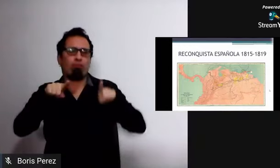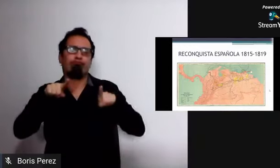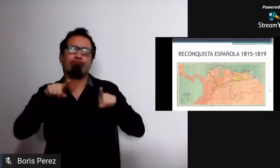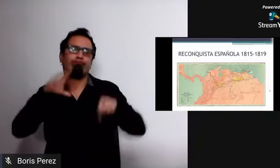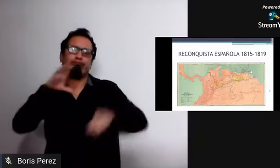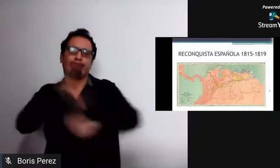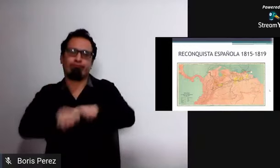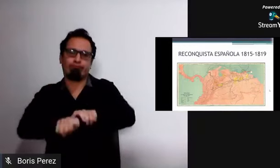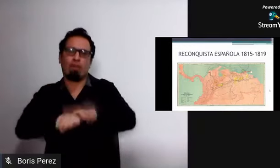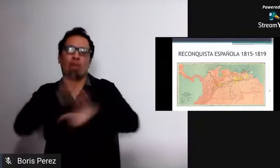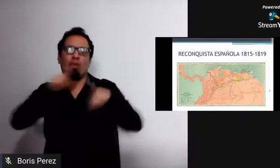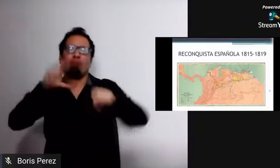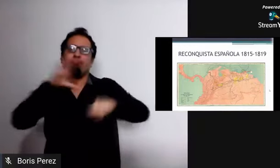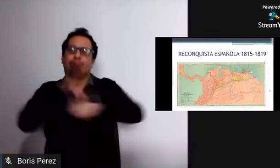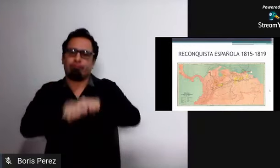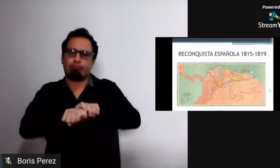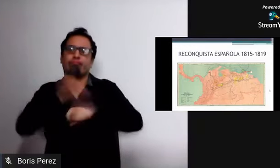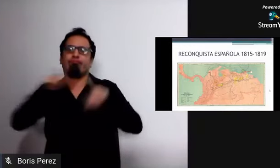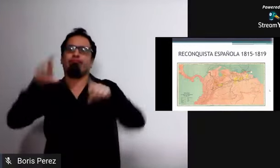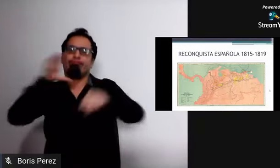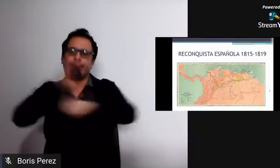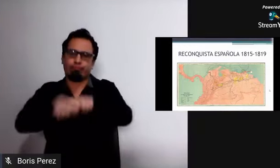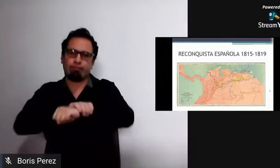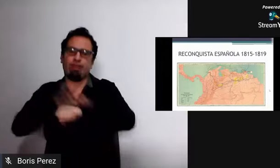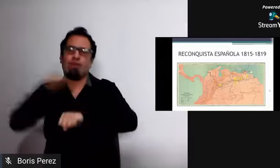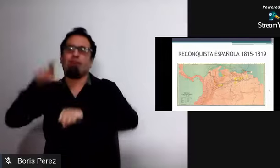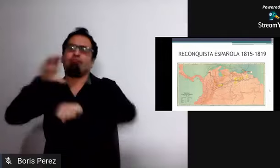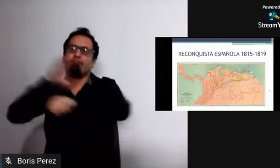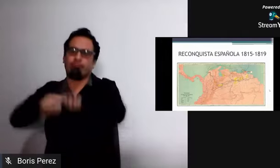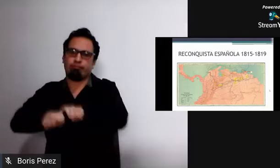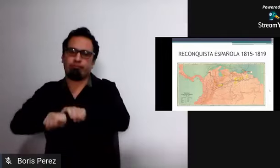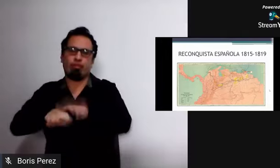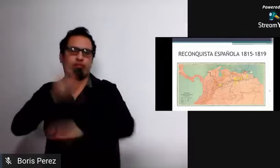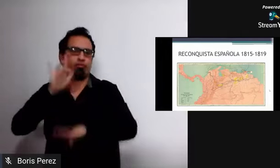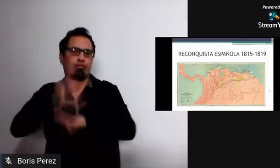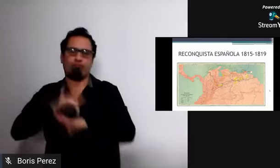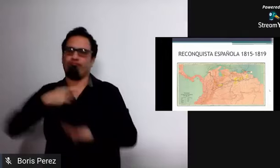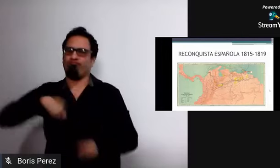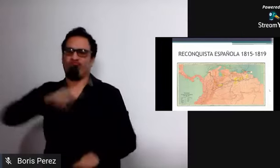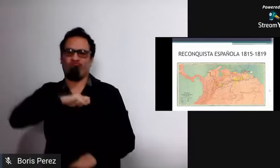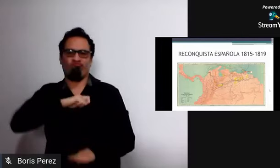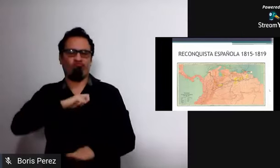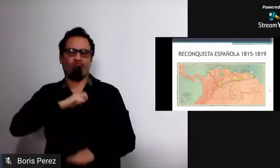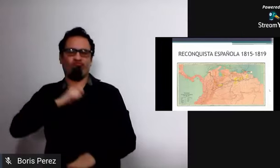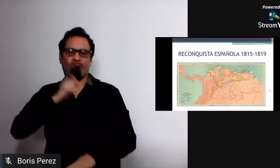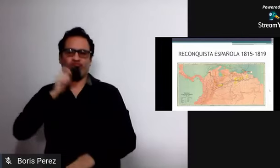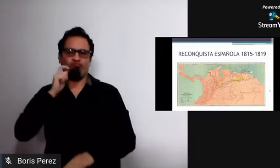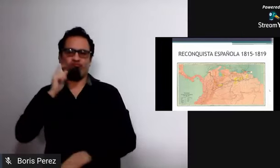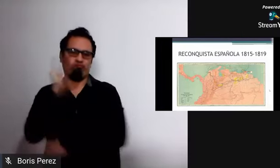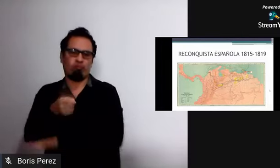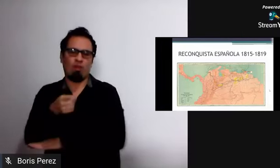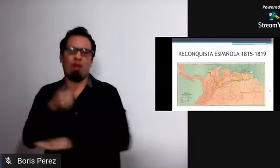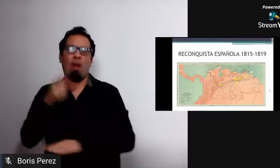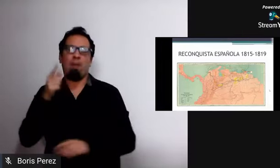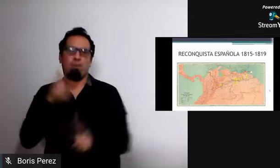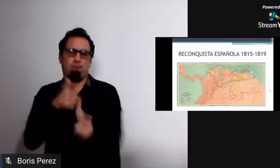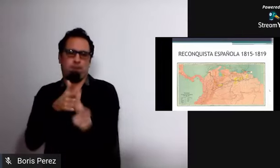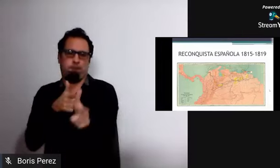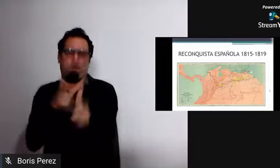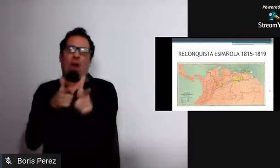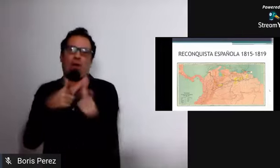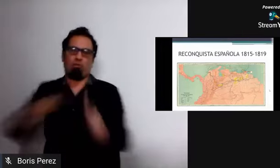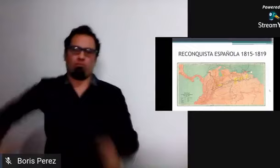digamos que algunos también empezaron a unirse a las batallas de los movimientos políticos nativos